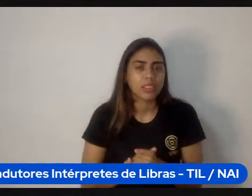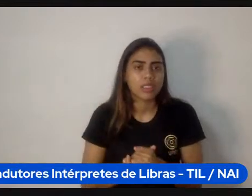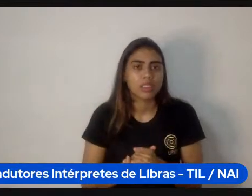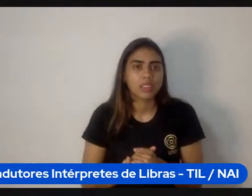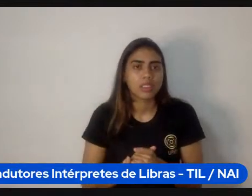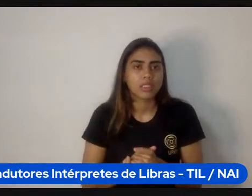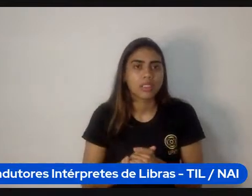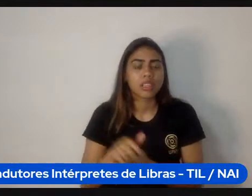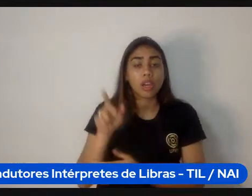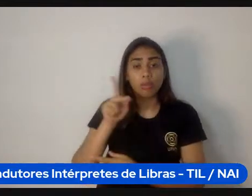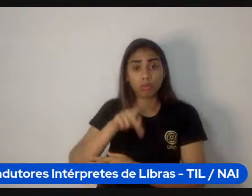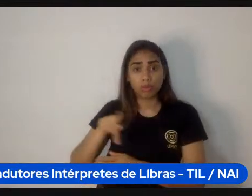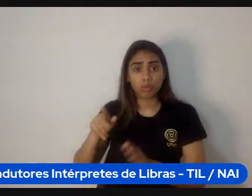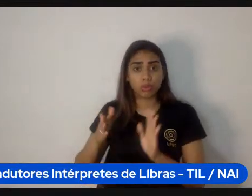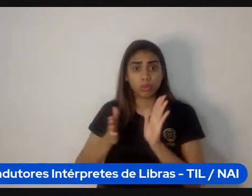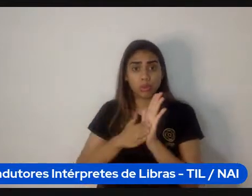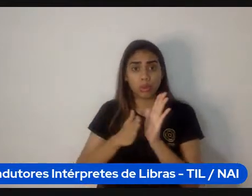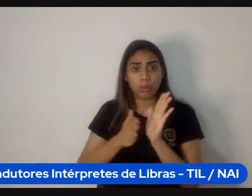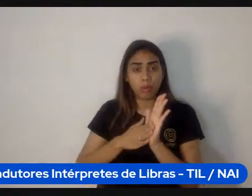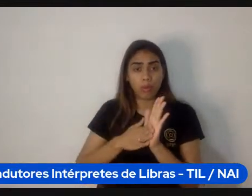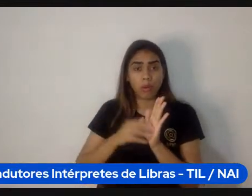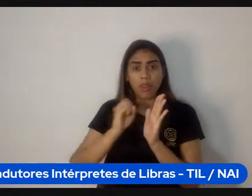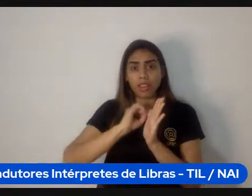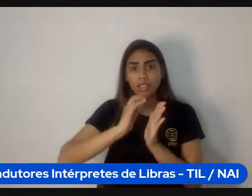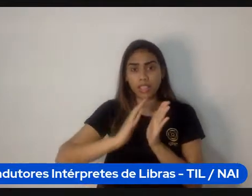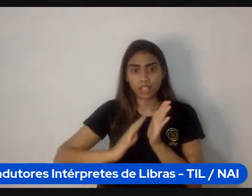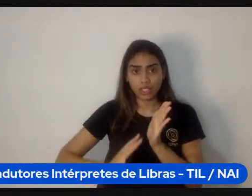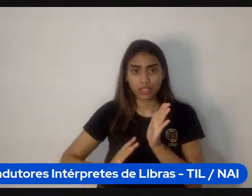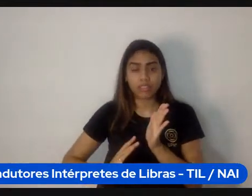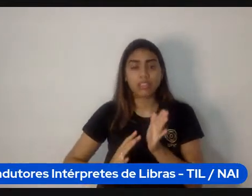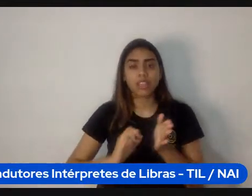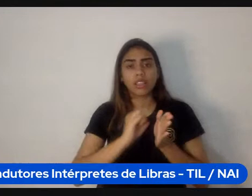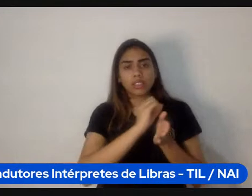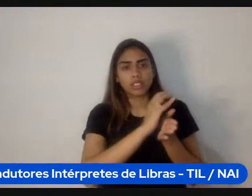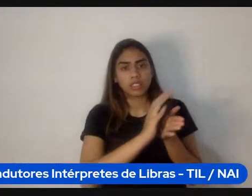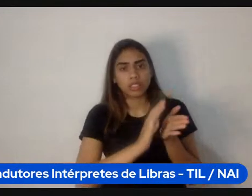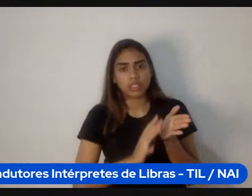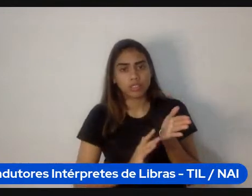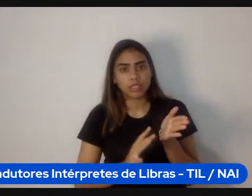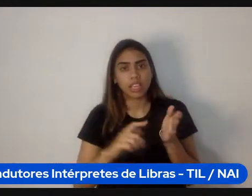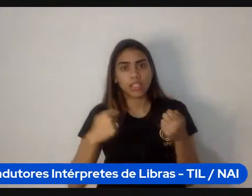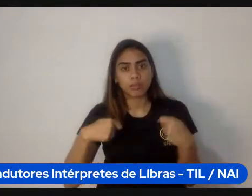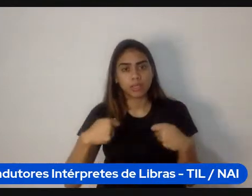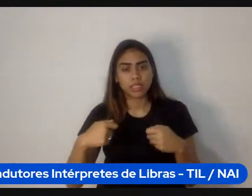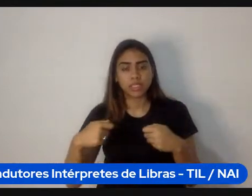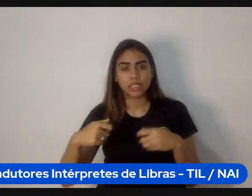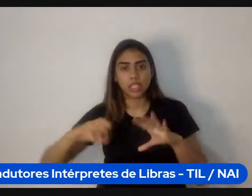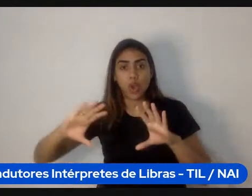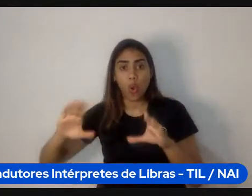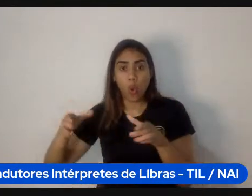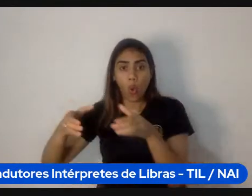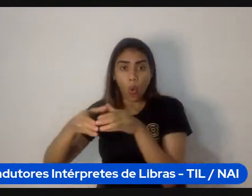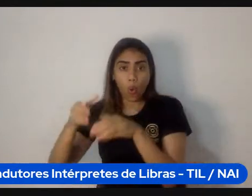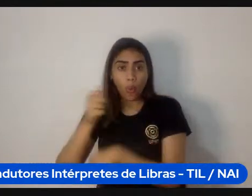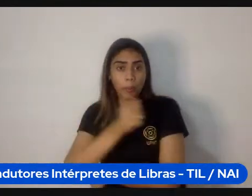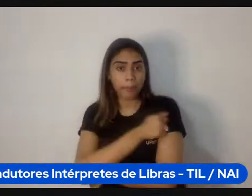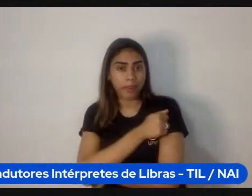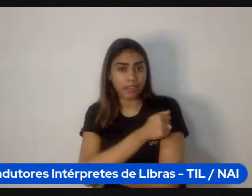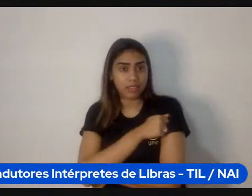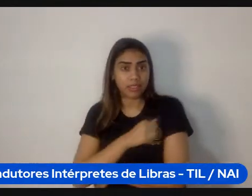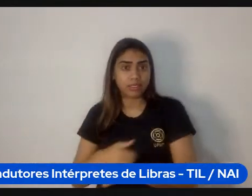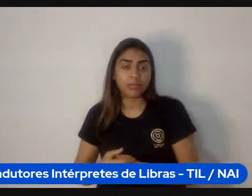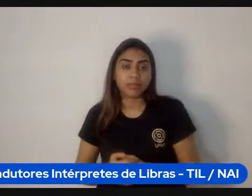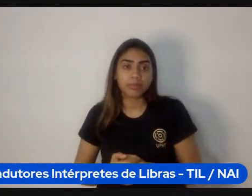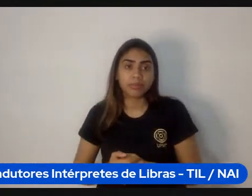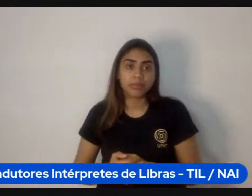em grupos, né? Cada grupo trazer sua atividade criativa. E nesse dado dia, eu, por